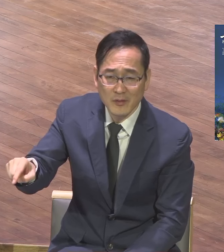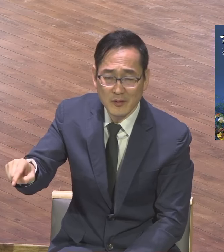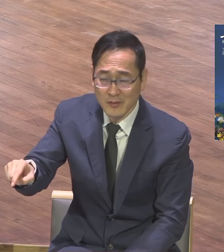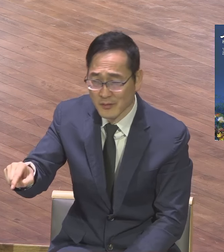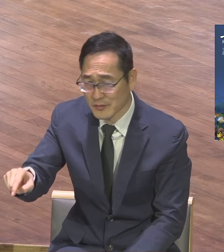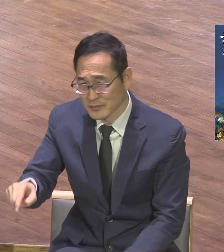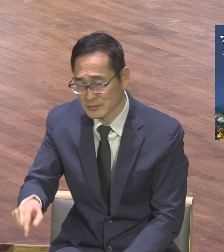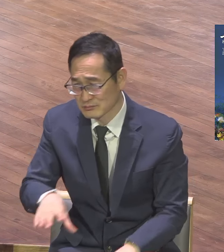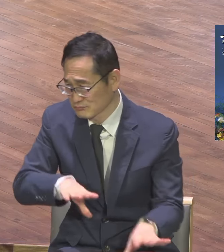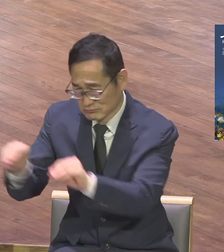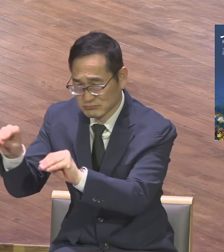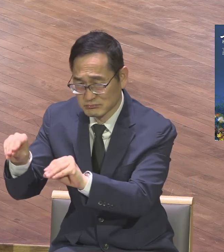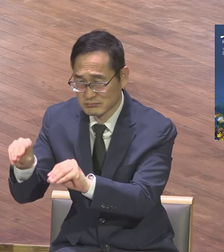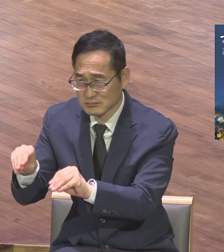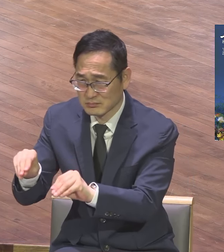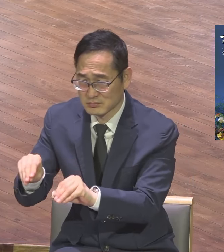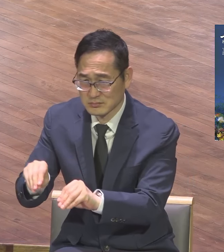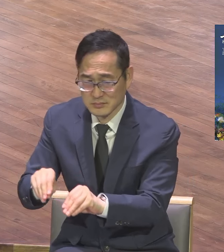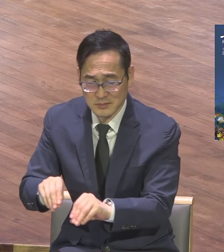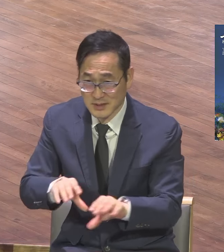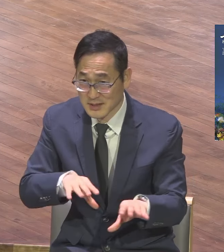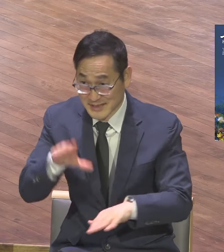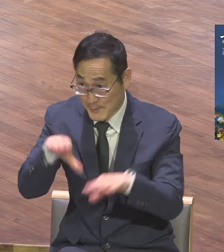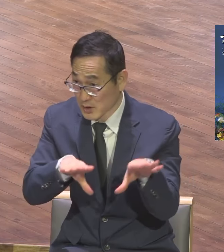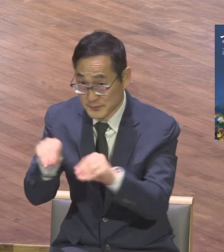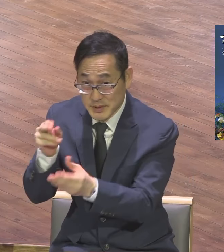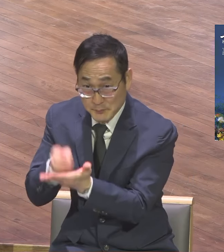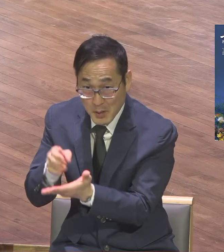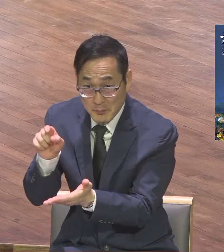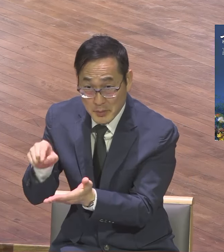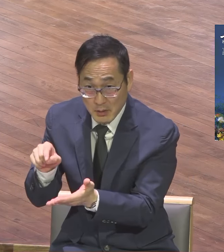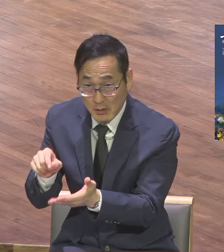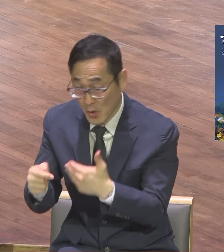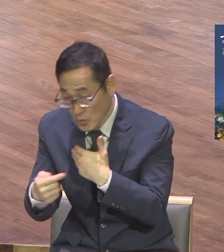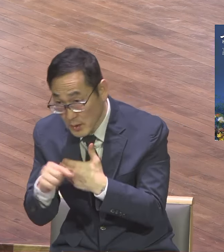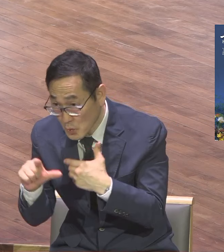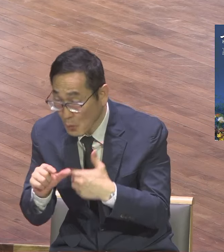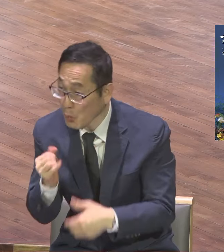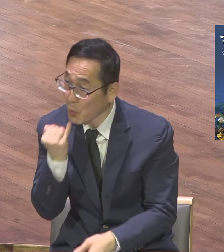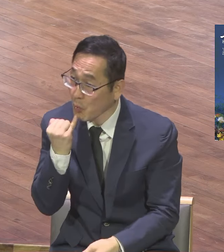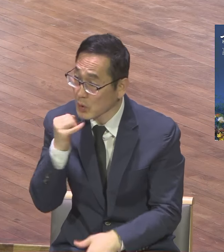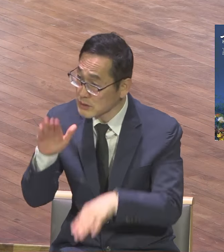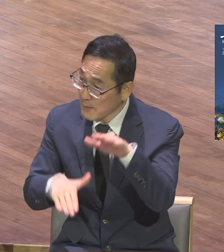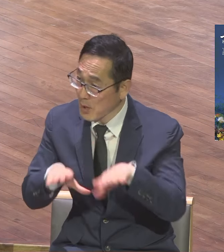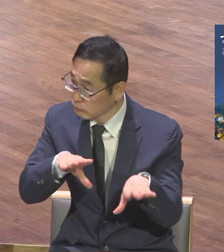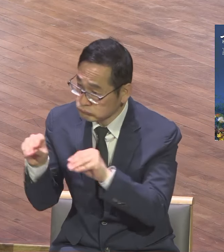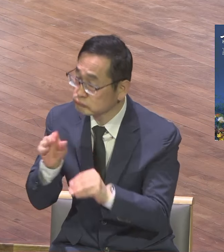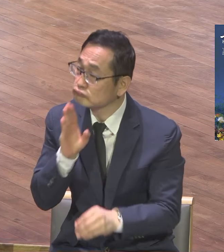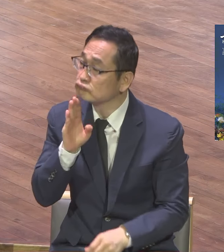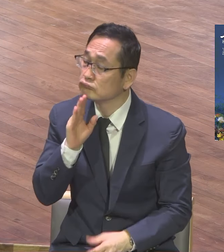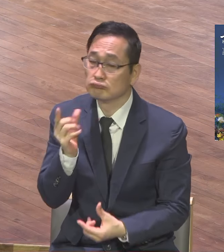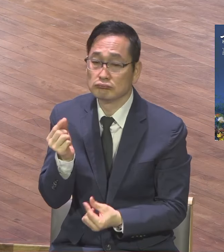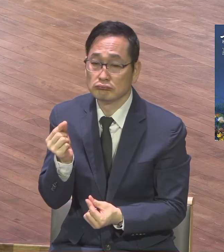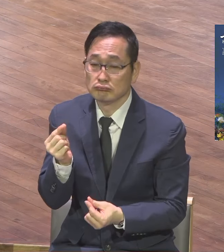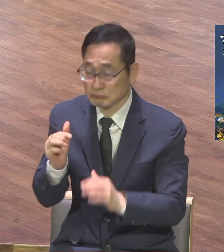취지로 모이는 겁니다. 차별금지법이라는 이 표현이 끝으로 좋은 말이에요. 차별을 사람 차별하면 안